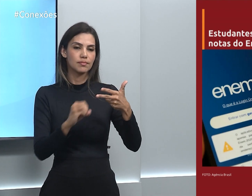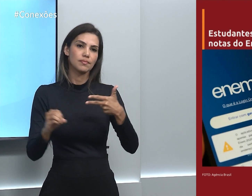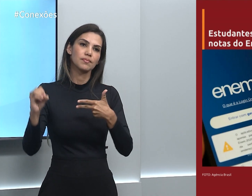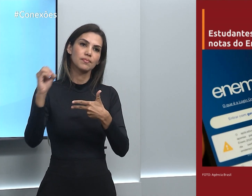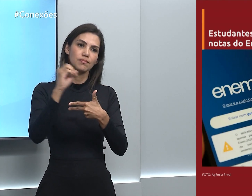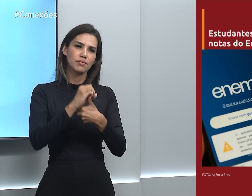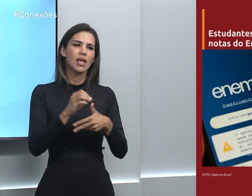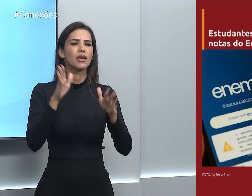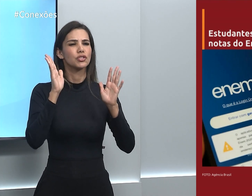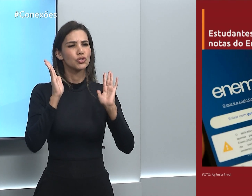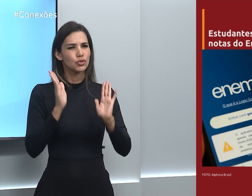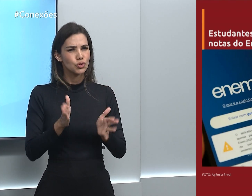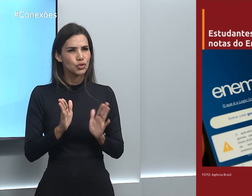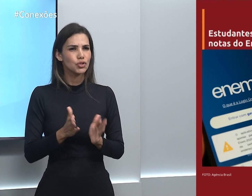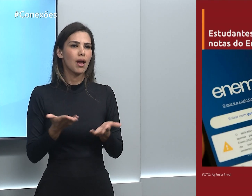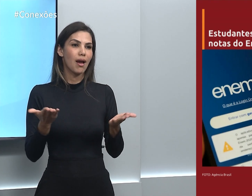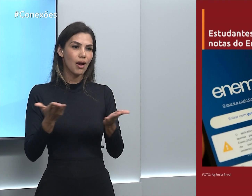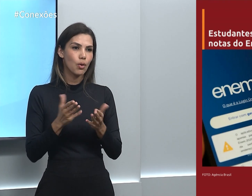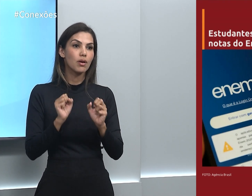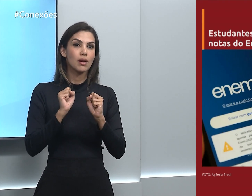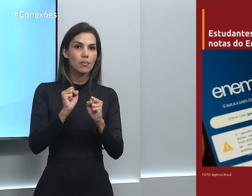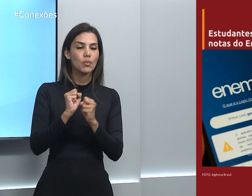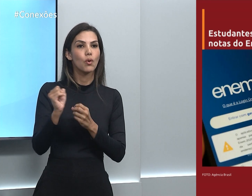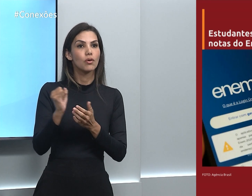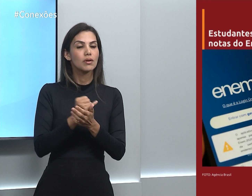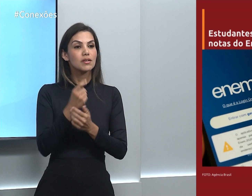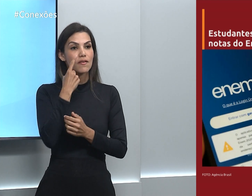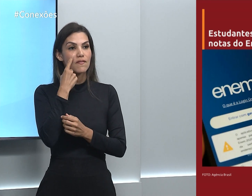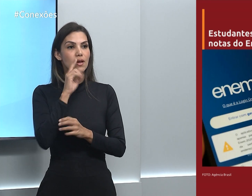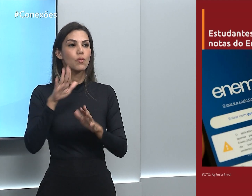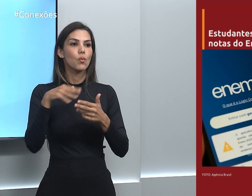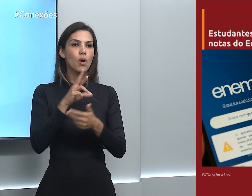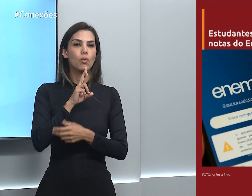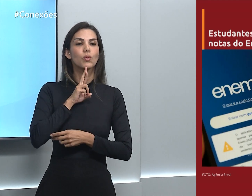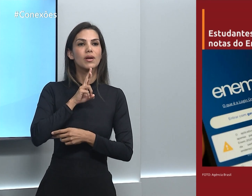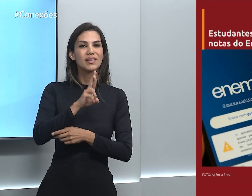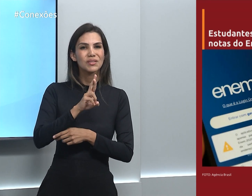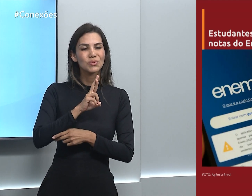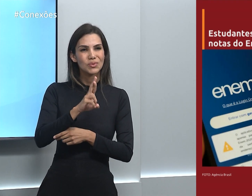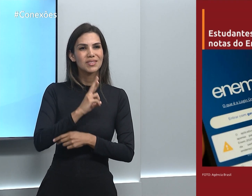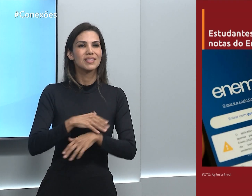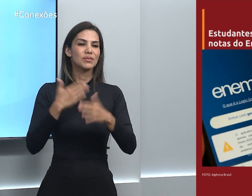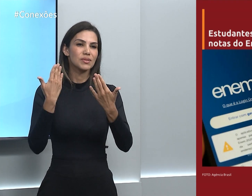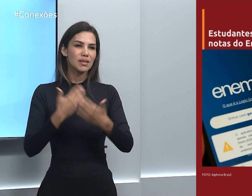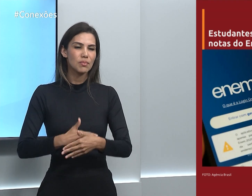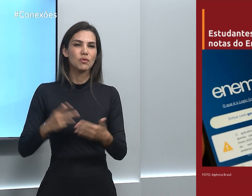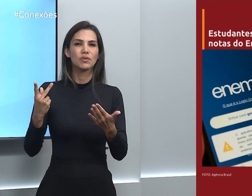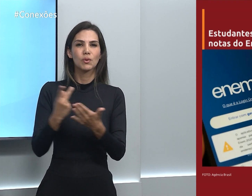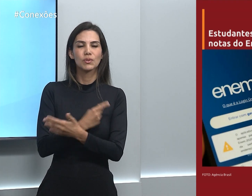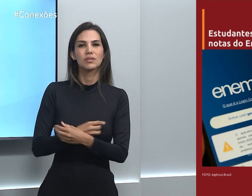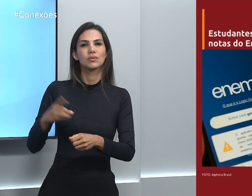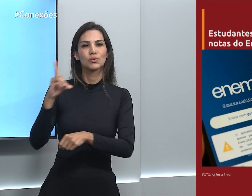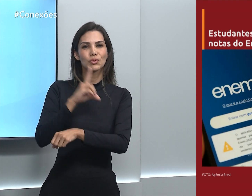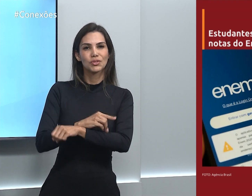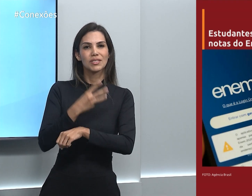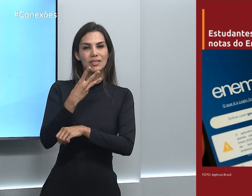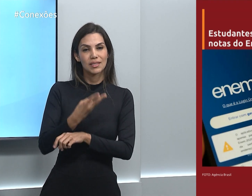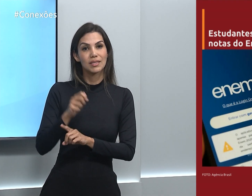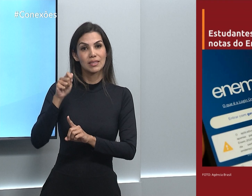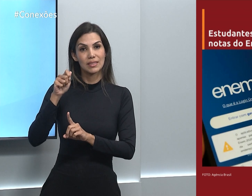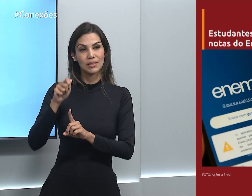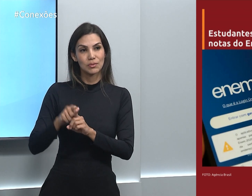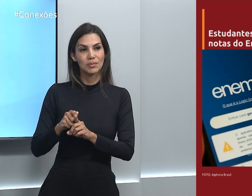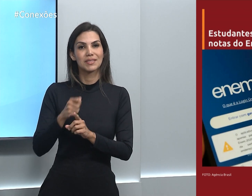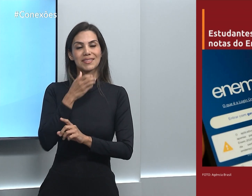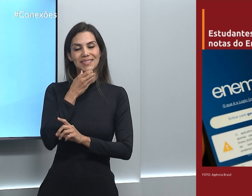Médio já podem acessar os resultados das provas, que foram realizadas nos dias 3 e 10 de novembro do ano